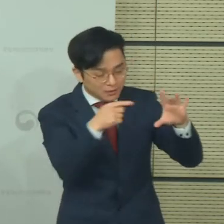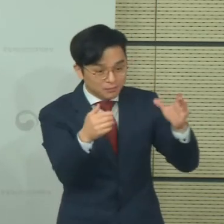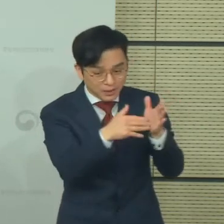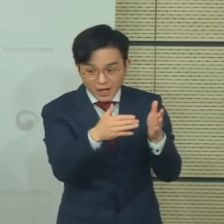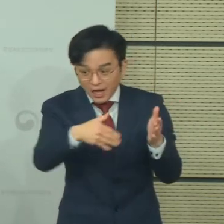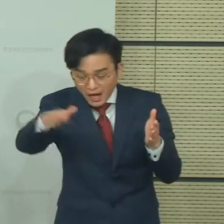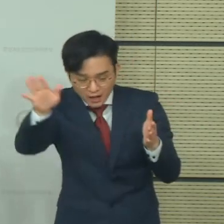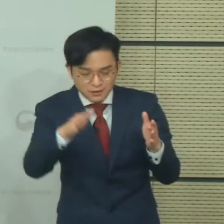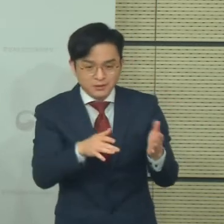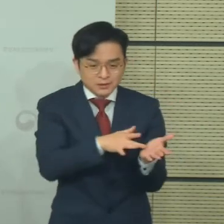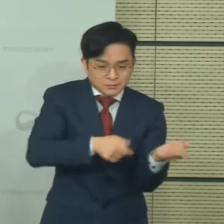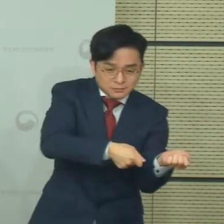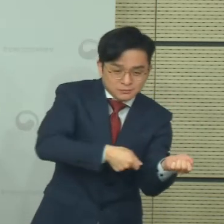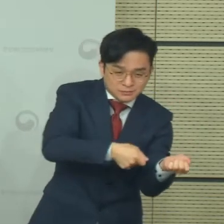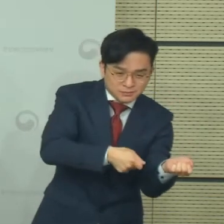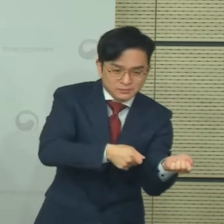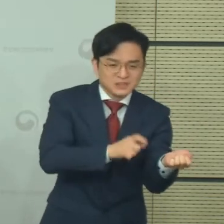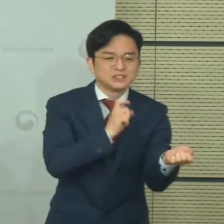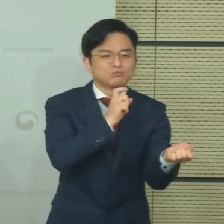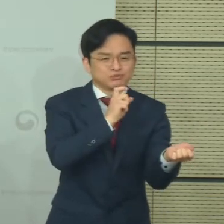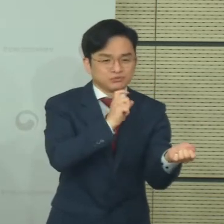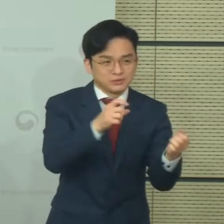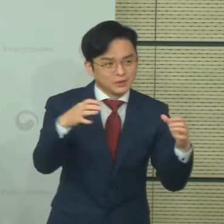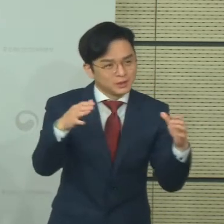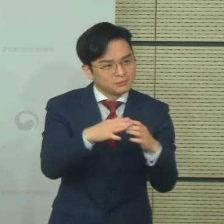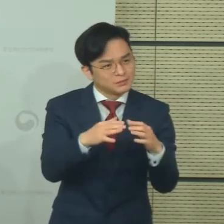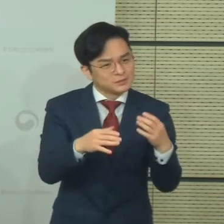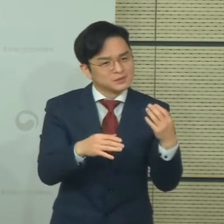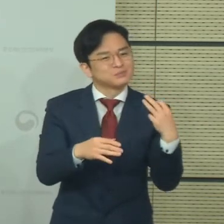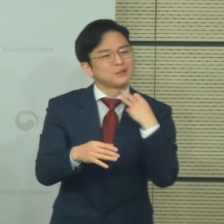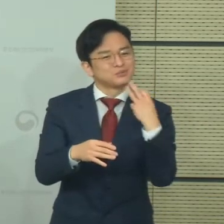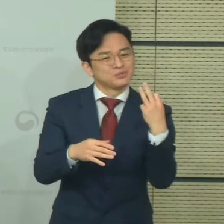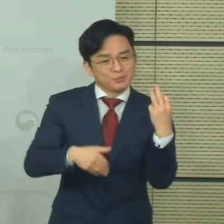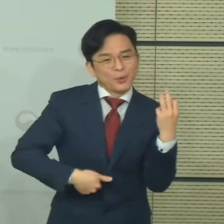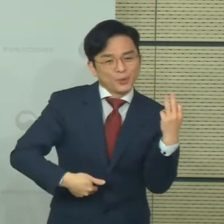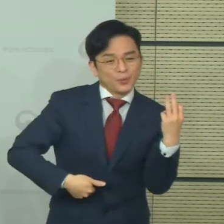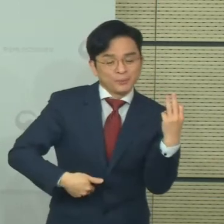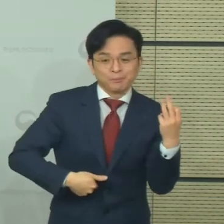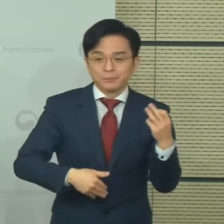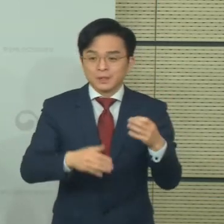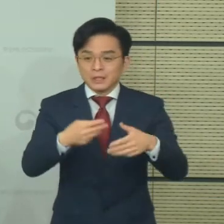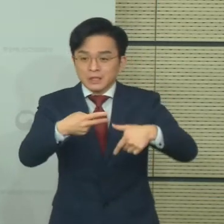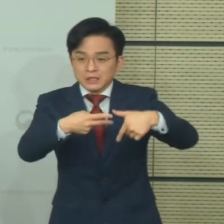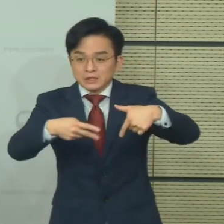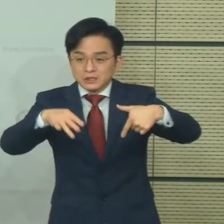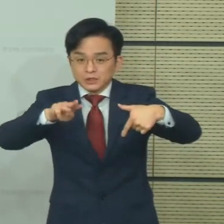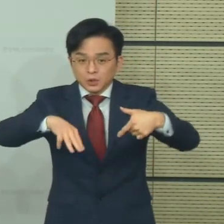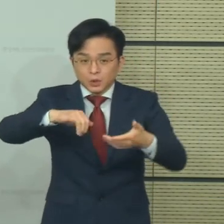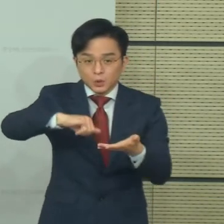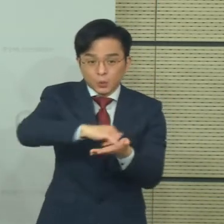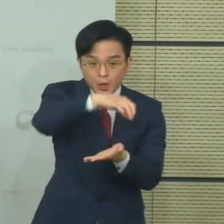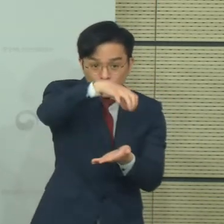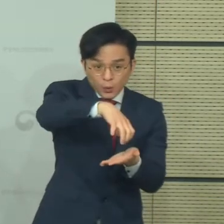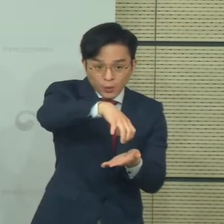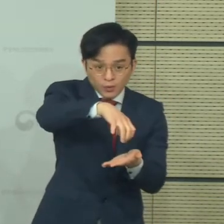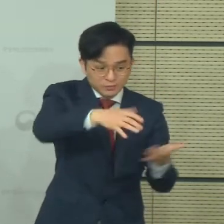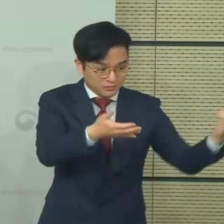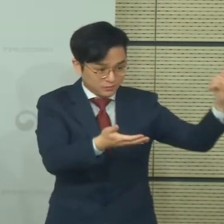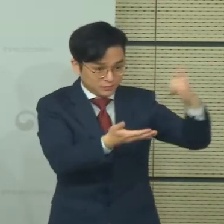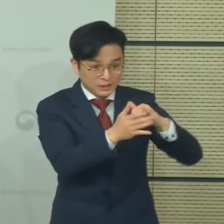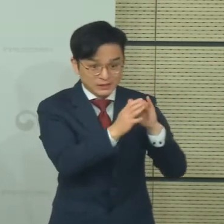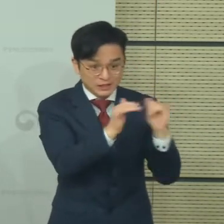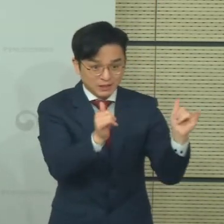소요가 되어서 한 인천공항 같은 경우는 한 20개소의 어떤 부서들을 설치를 해서 조금 더